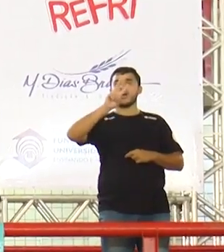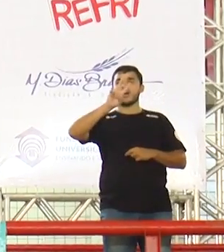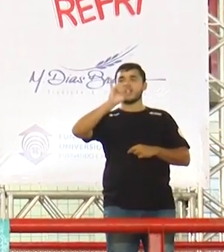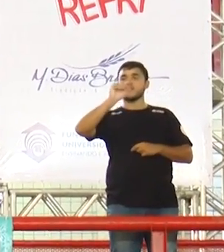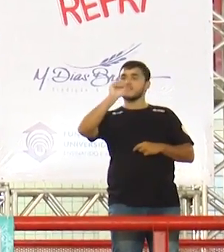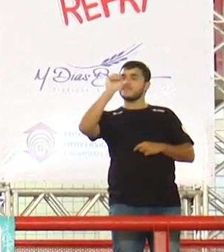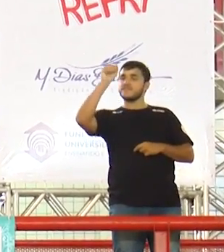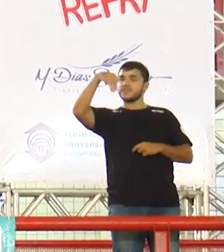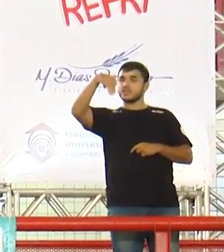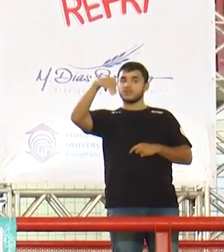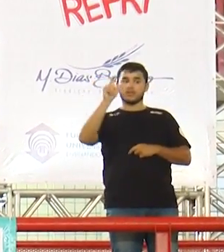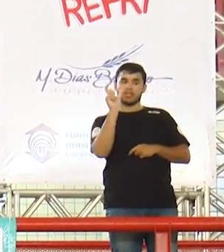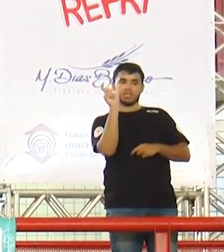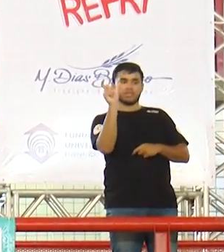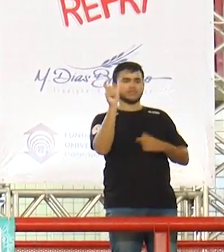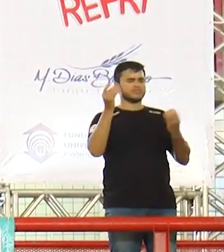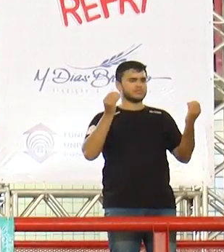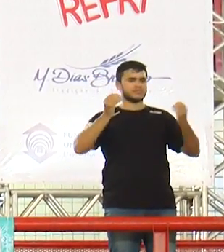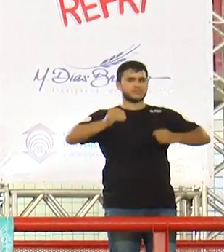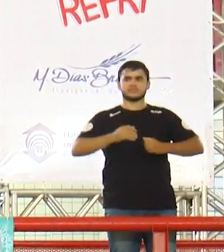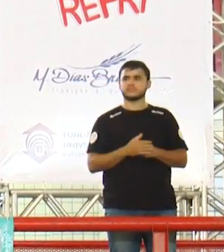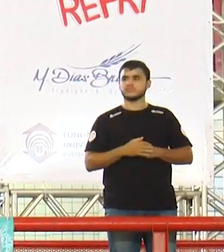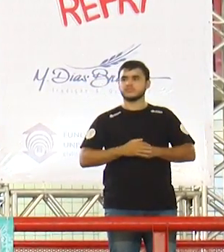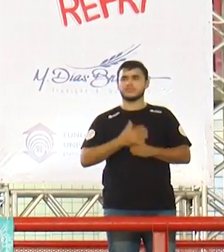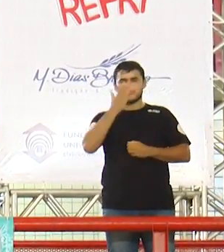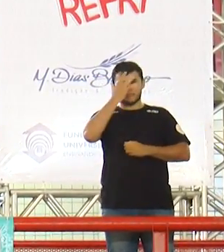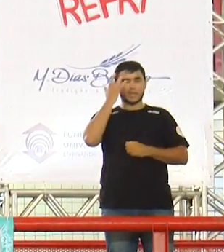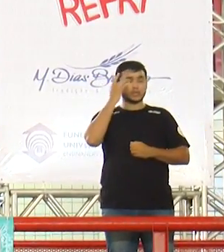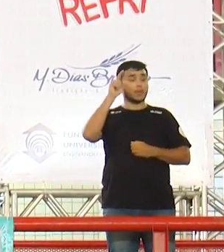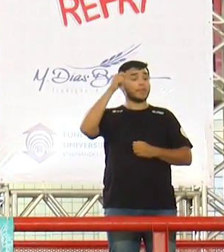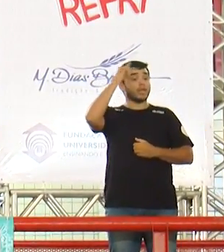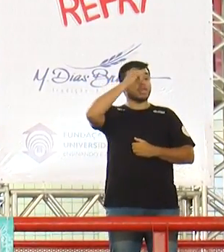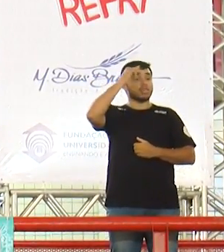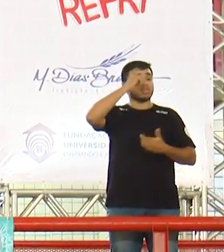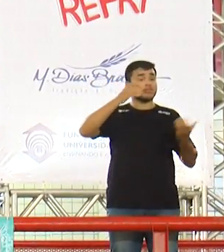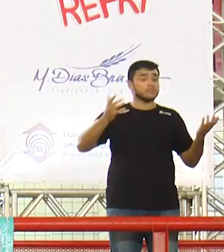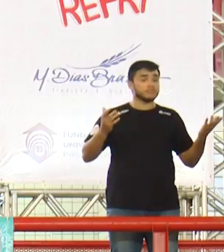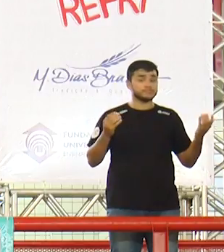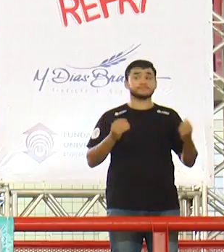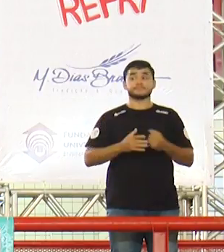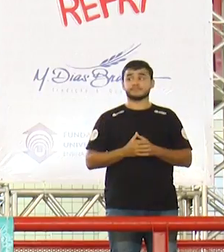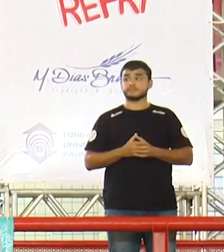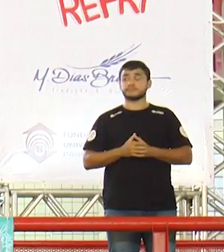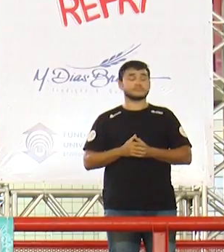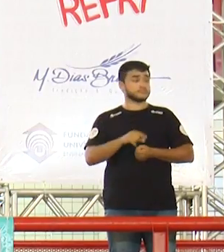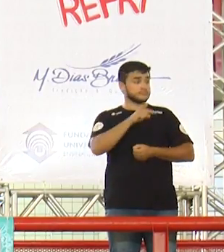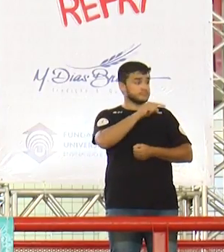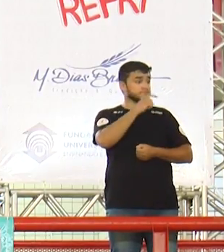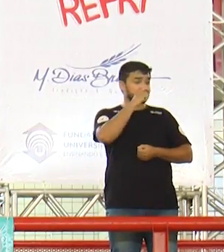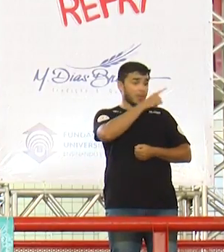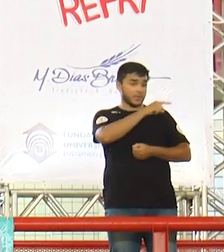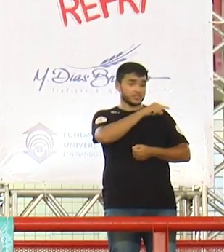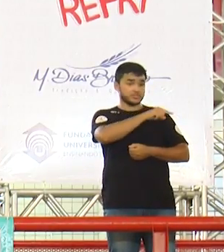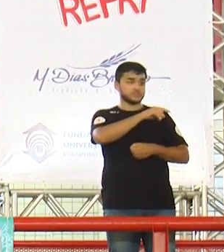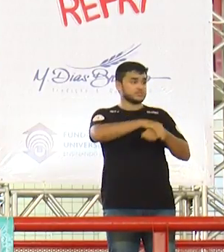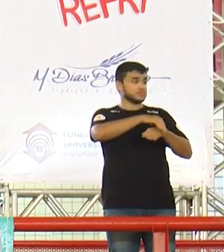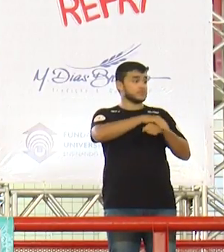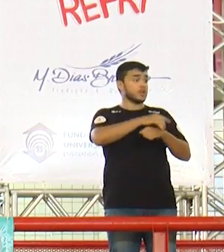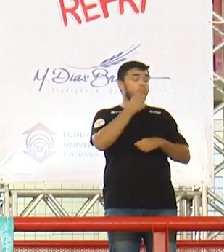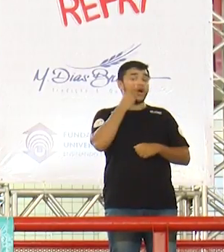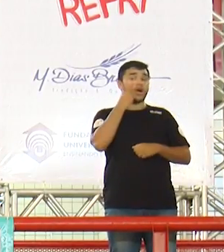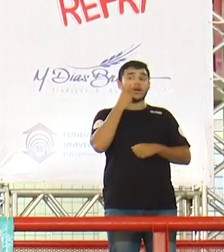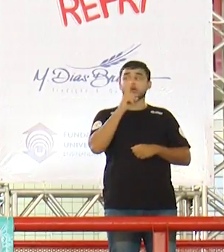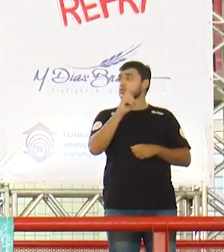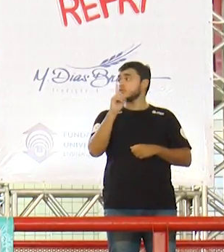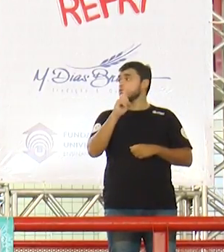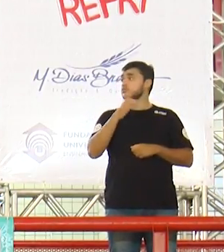besta. Ai, como eu detesto gente besta. Tu é besta? Então pode chegar se não for besta. Se